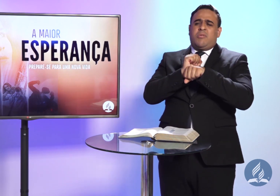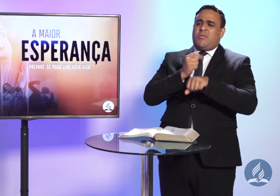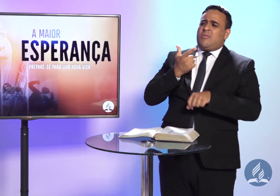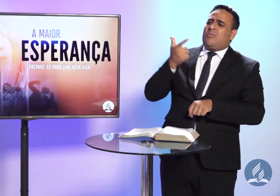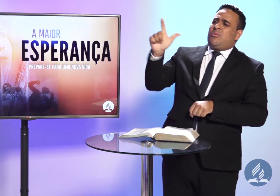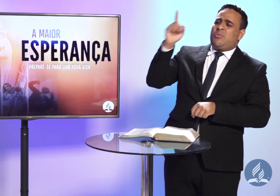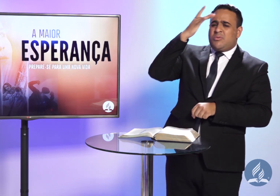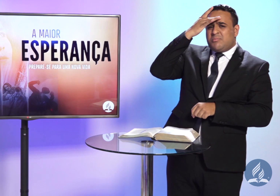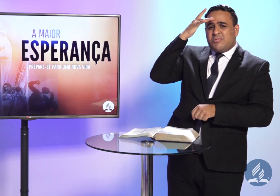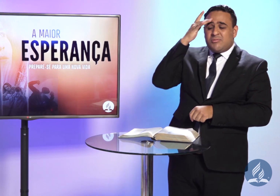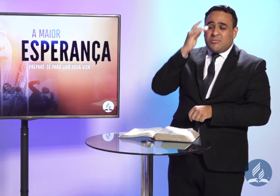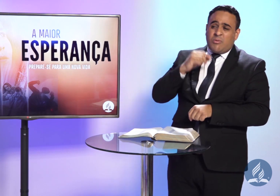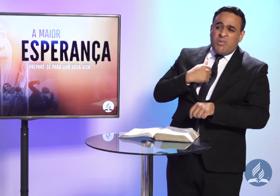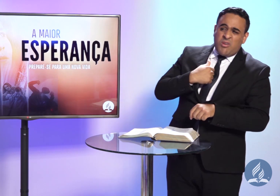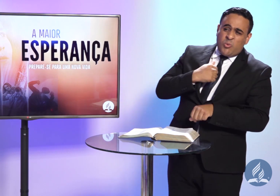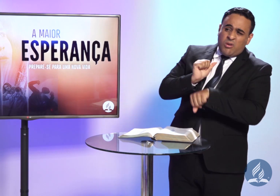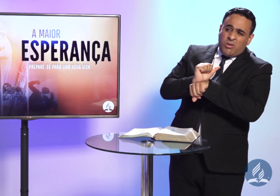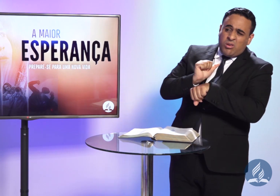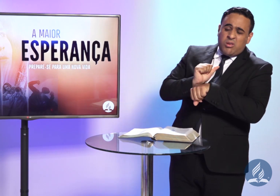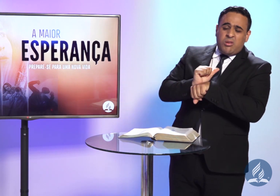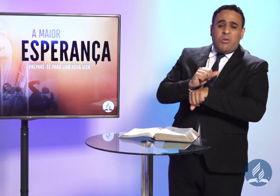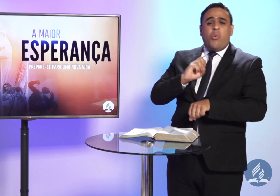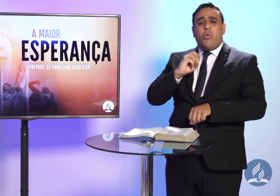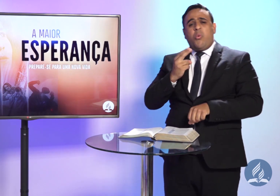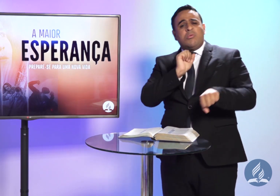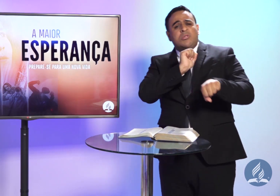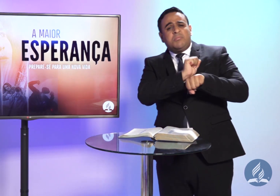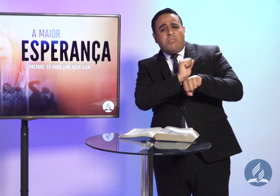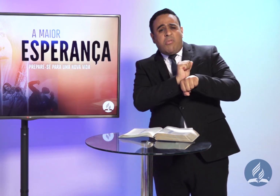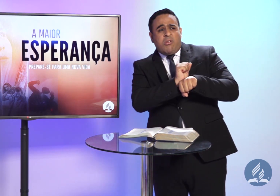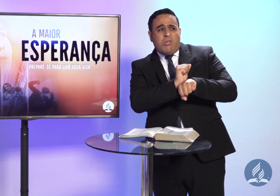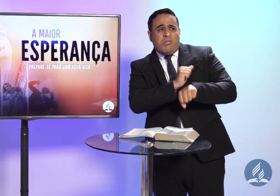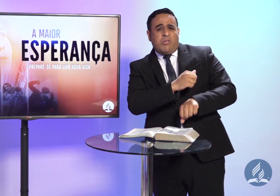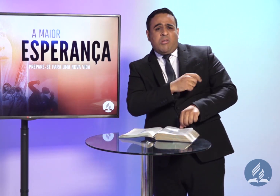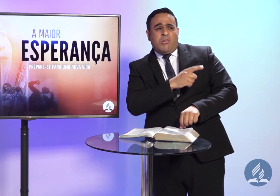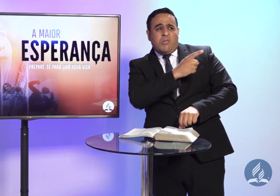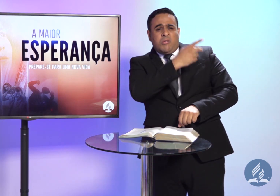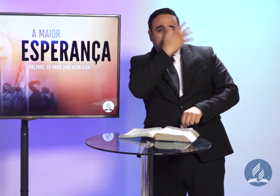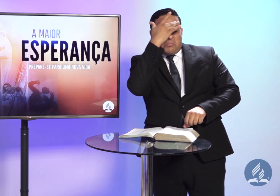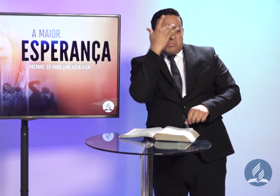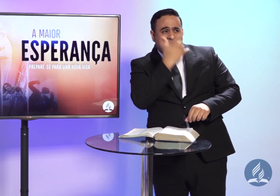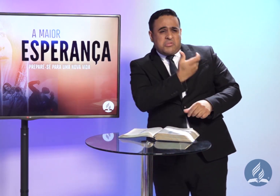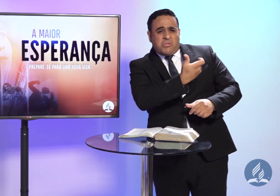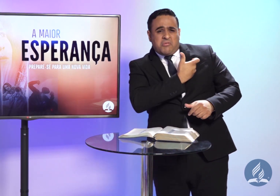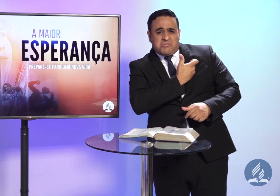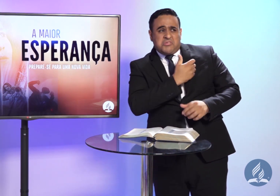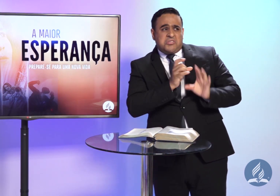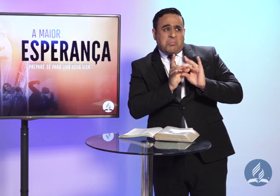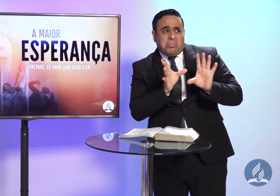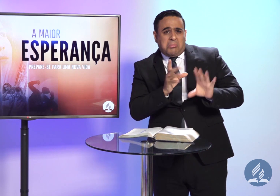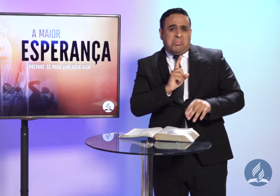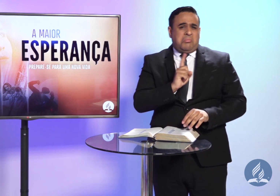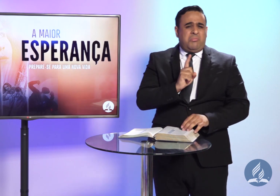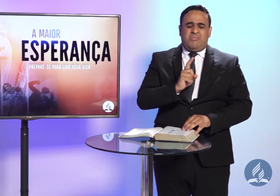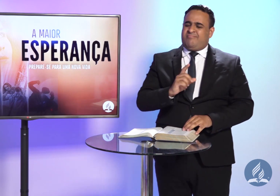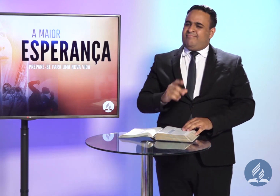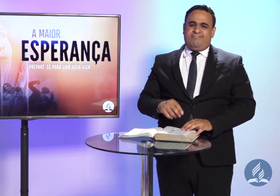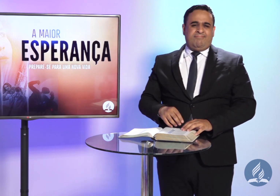para que você aceite a Jesus e tenha uma vida completamente abençoada. Não espere mais,